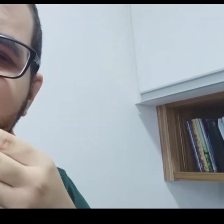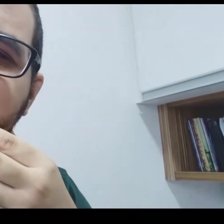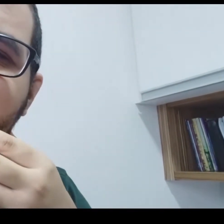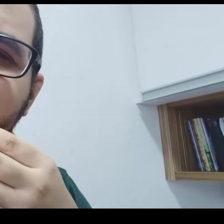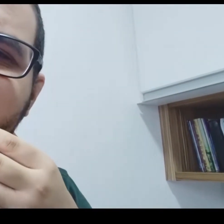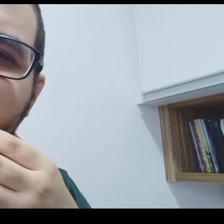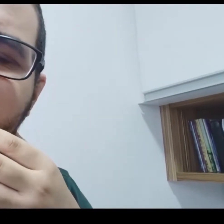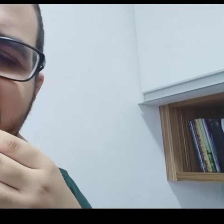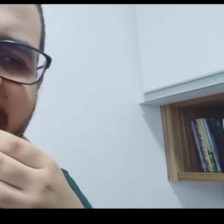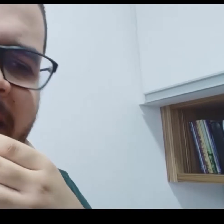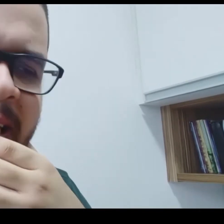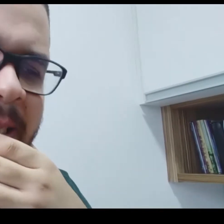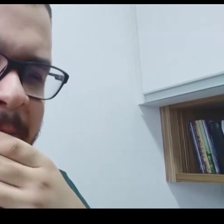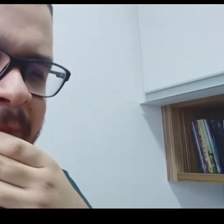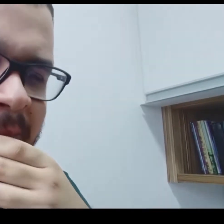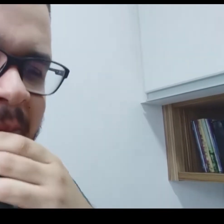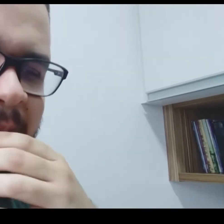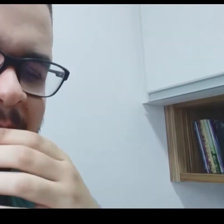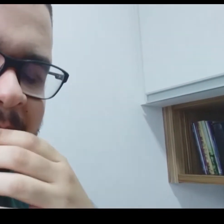eu percebi que o Senhor,